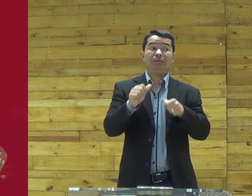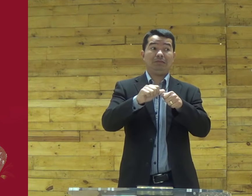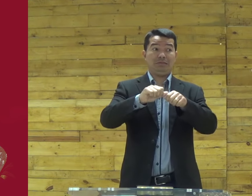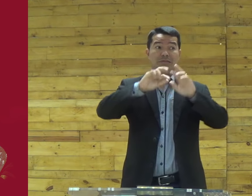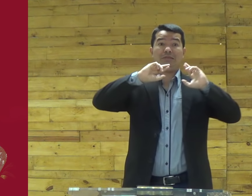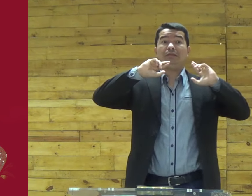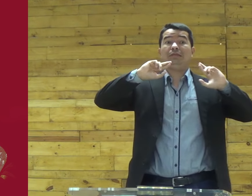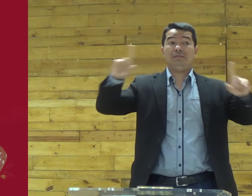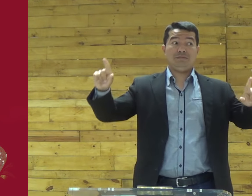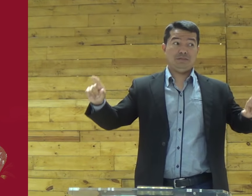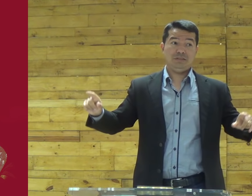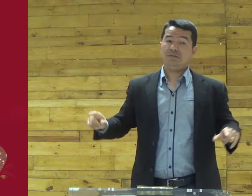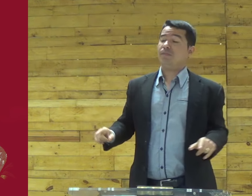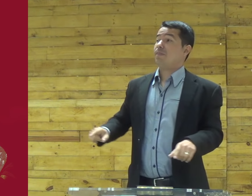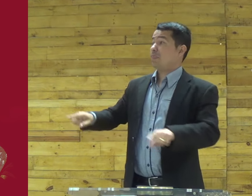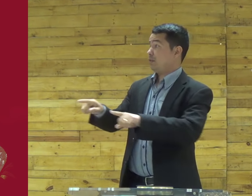Nós precisamos fazer